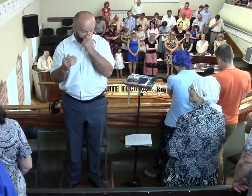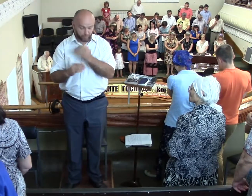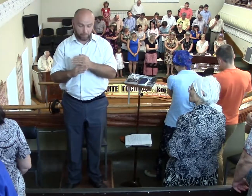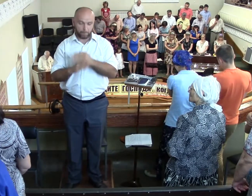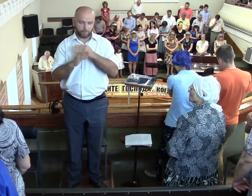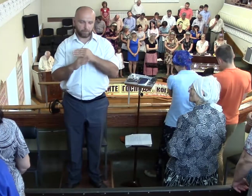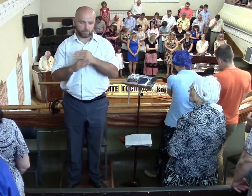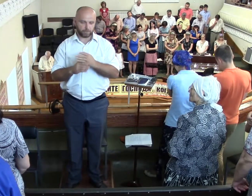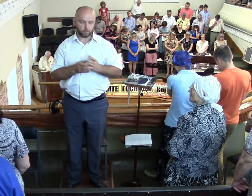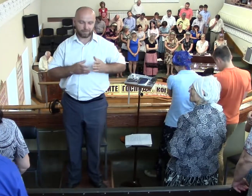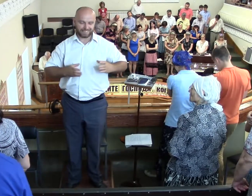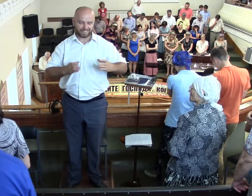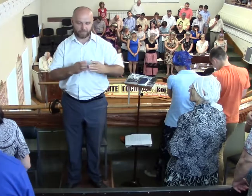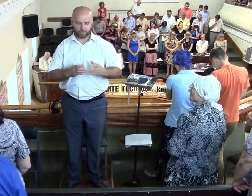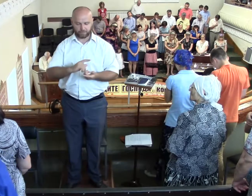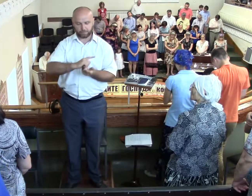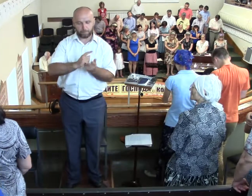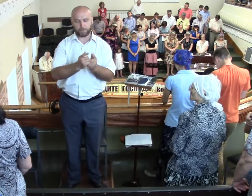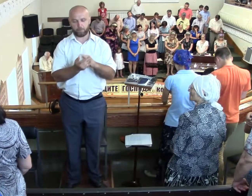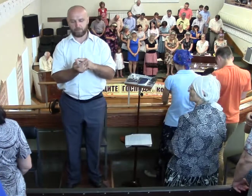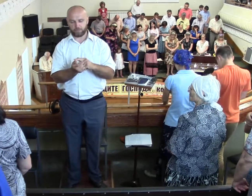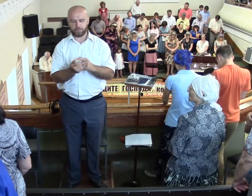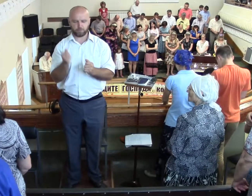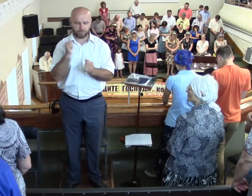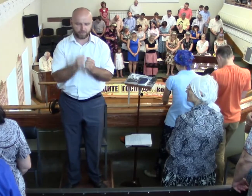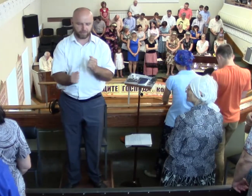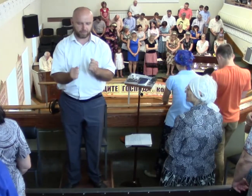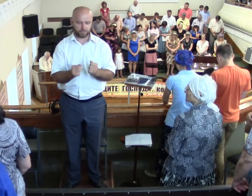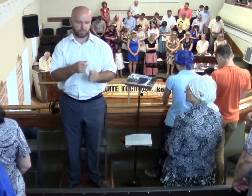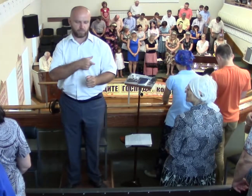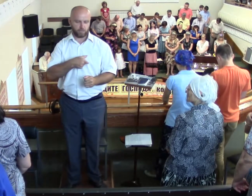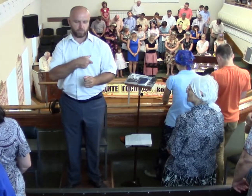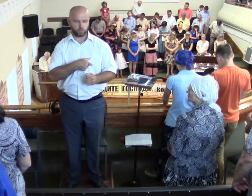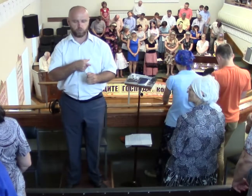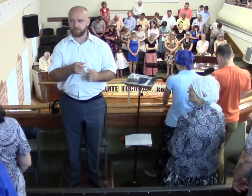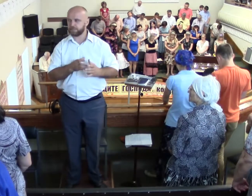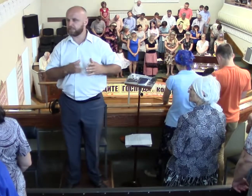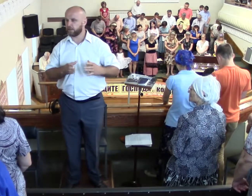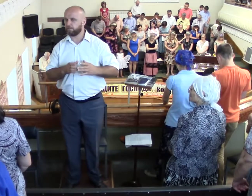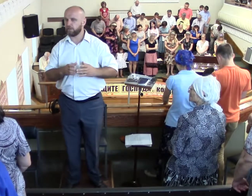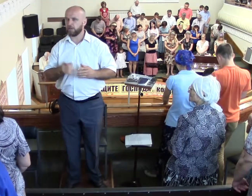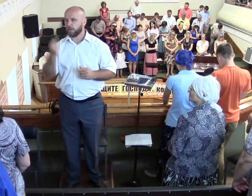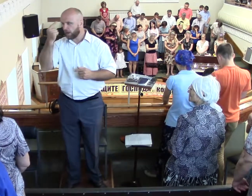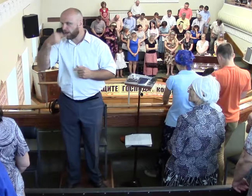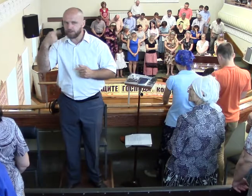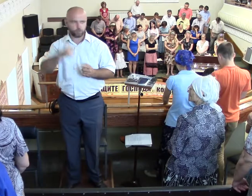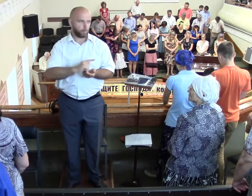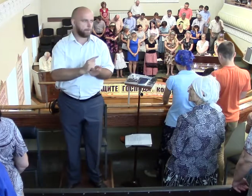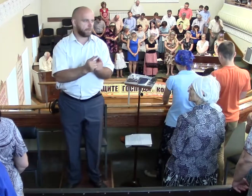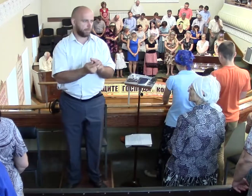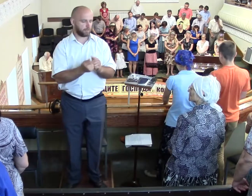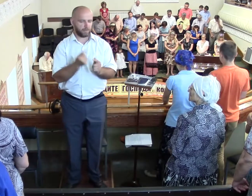Помоги, чтобы церковь наша преображалась, чтобы каждый член церкви лично преображался, каждый член церкви